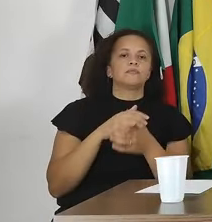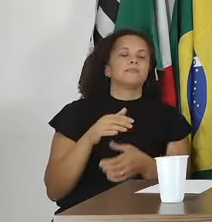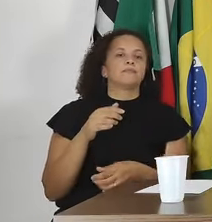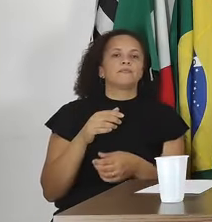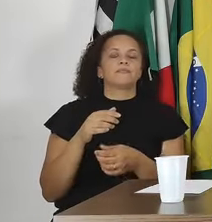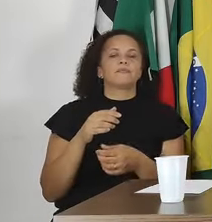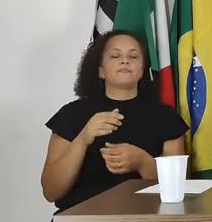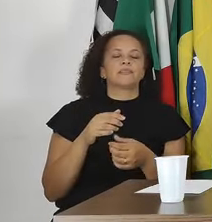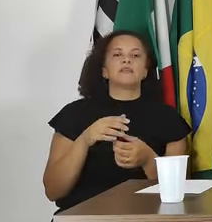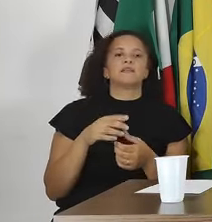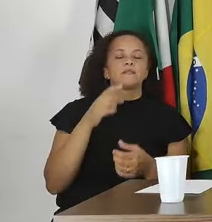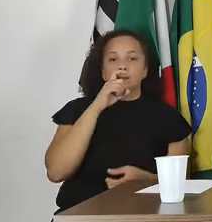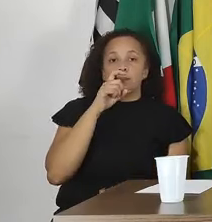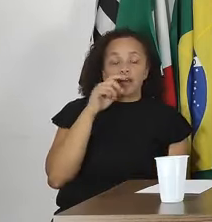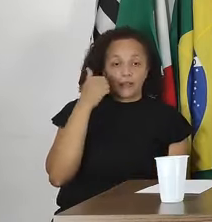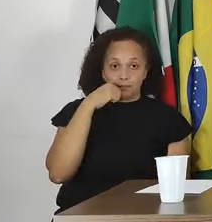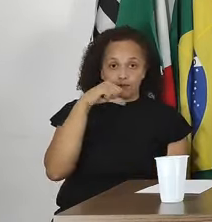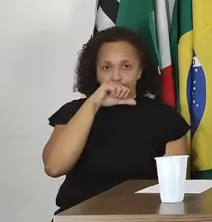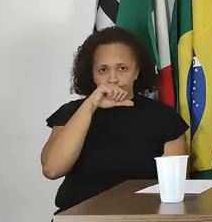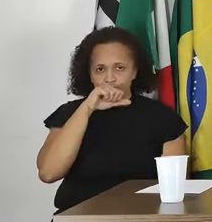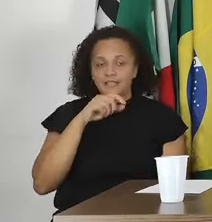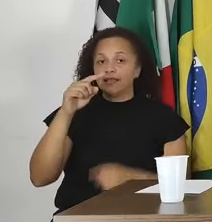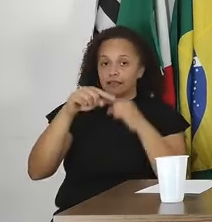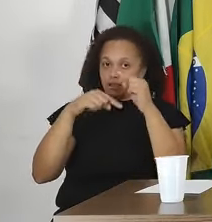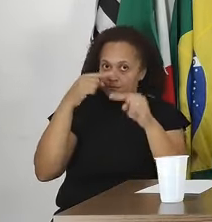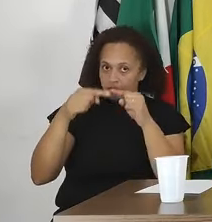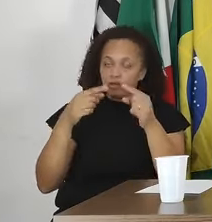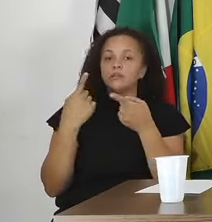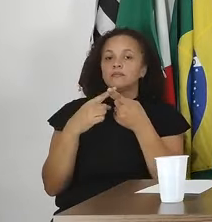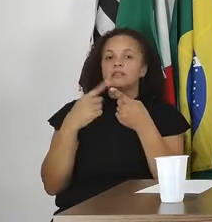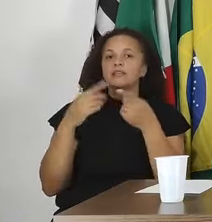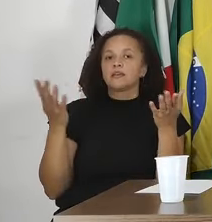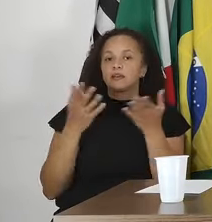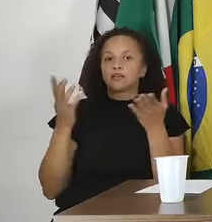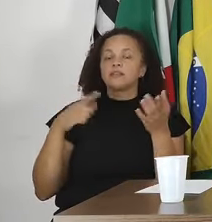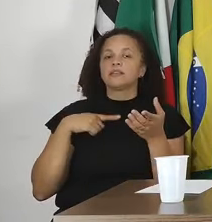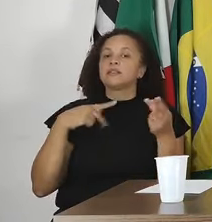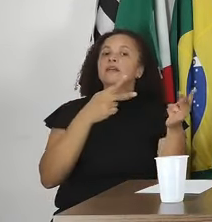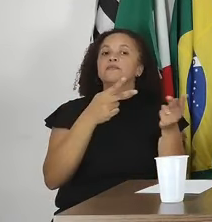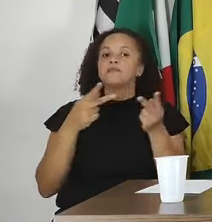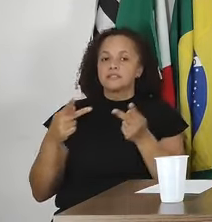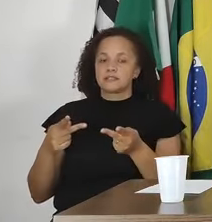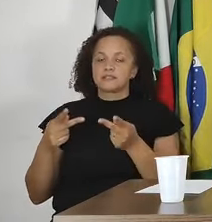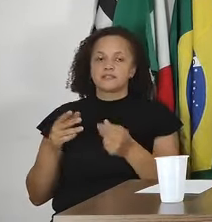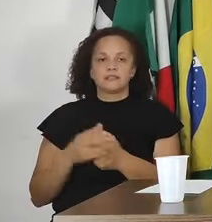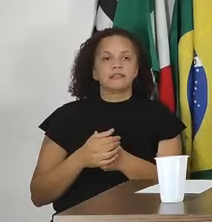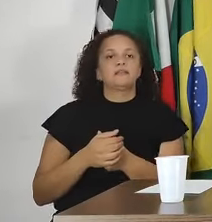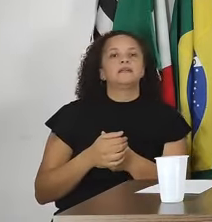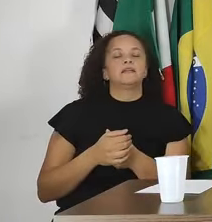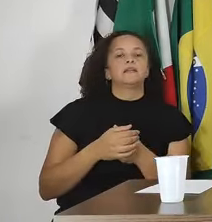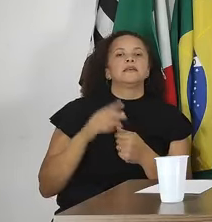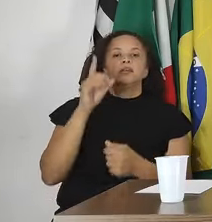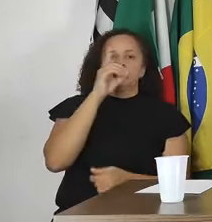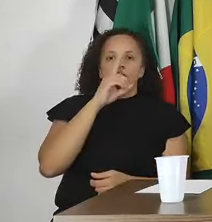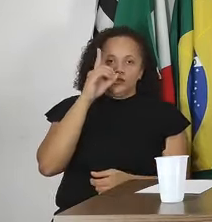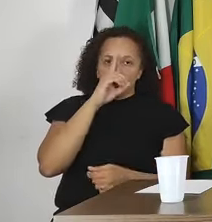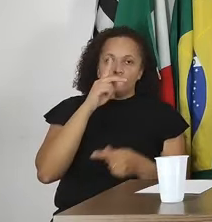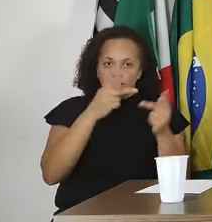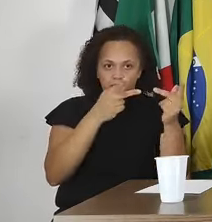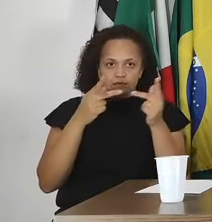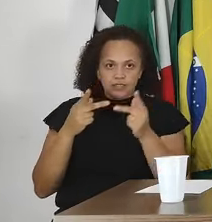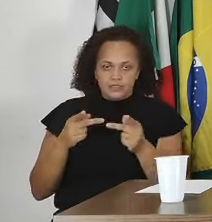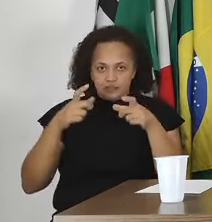mais por causa da visita na clínica, né? Que a ação social vai fazer. Vai ser domingo agora, eles vão sair 7